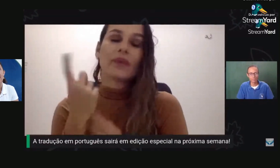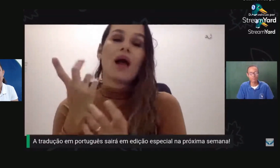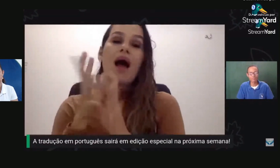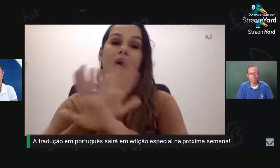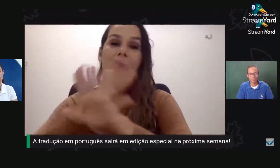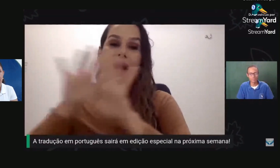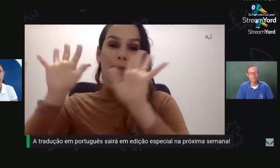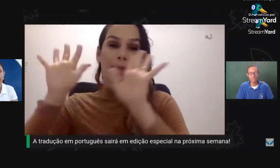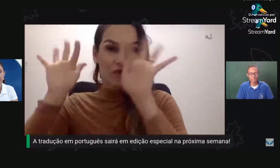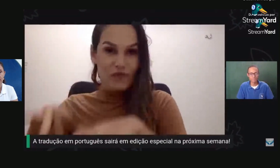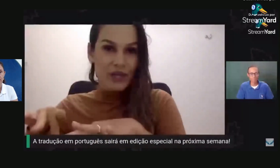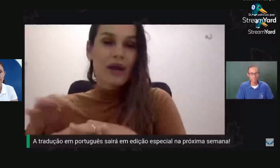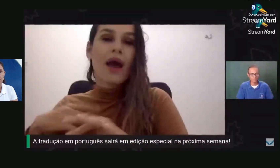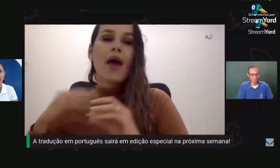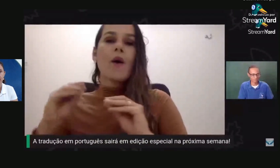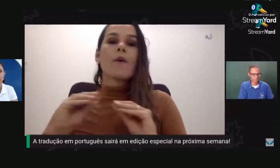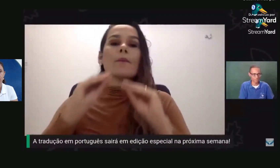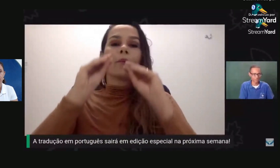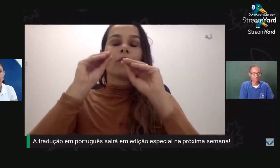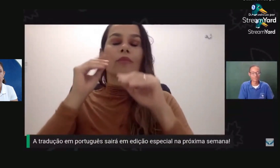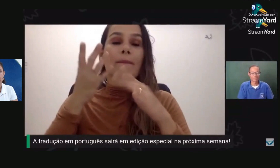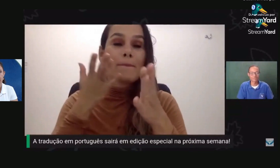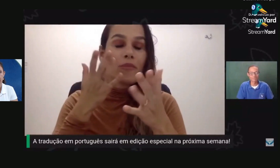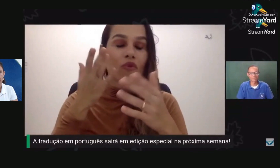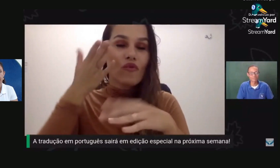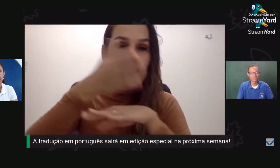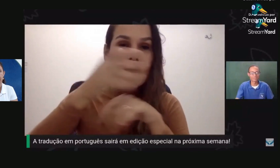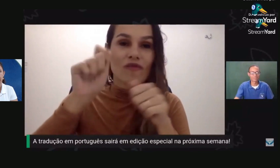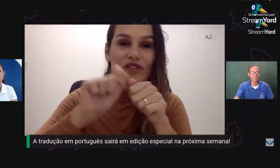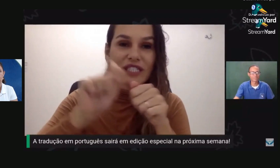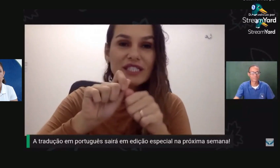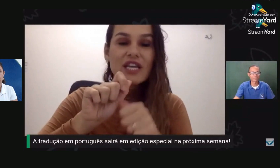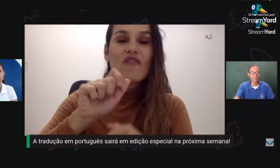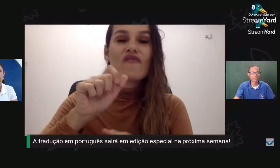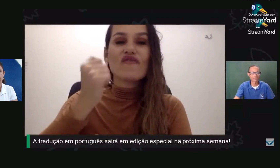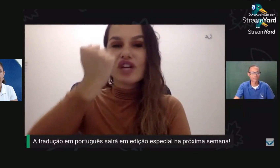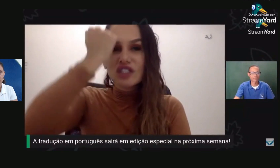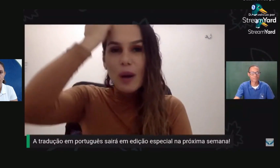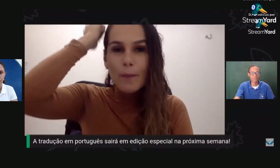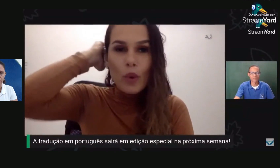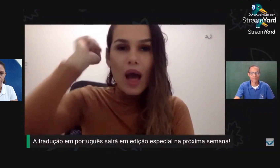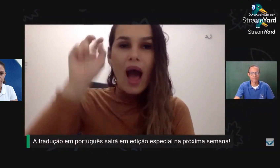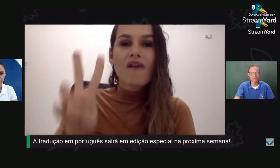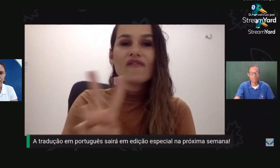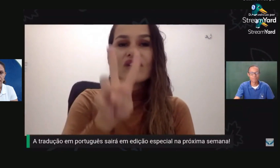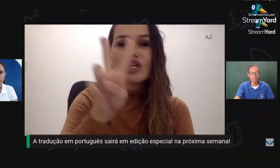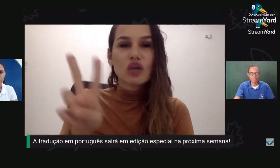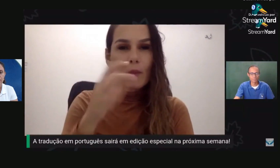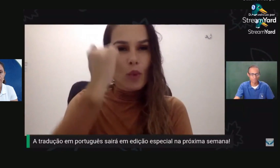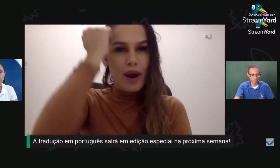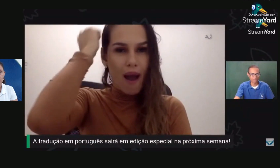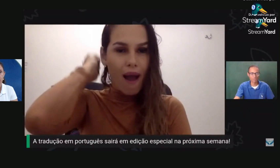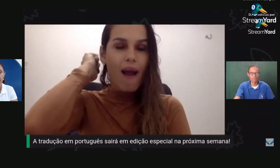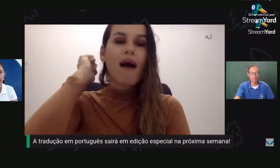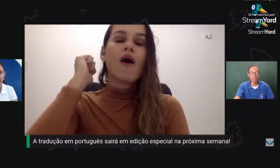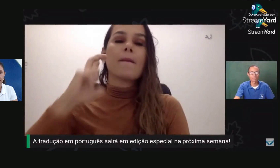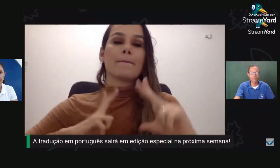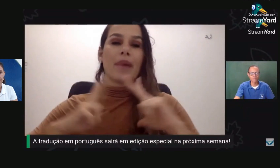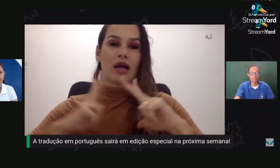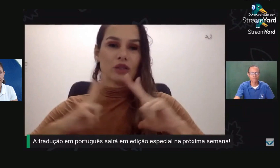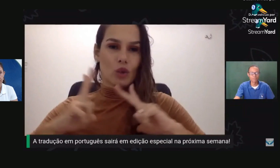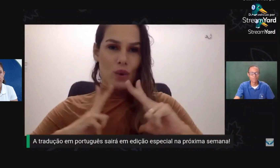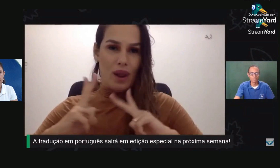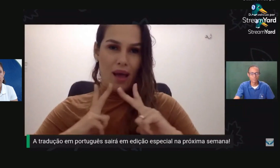depois, até o terceiro ano, até o ensino médio, eu fiz sozinha, então, surda na escola. Depois fiz o